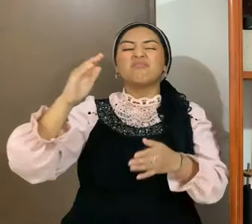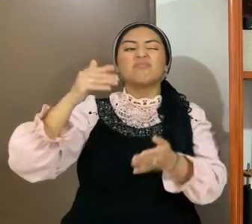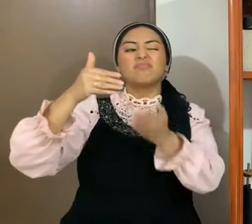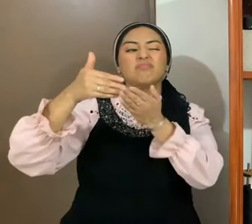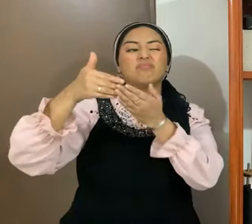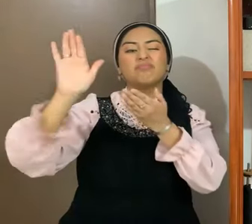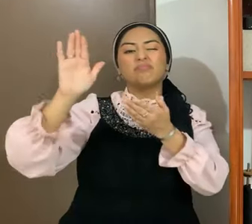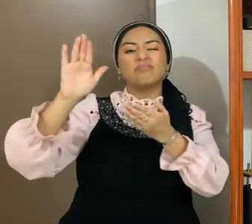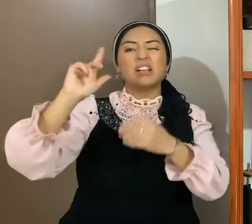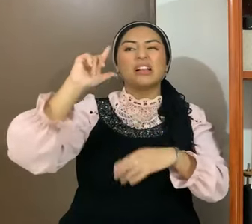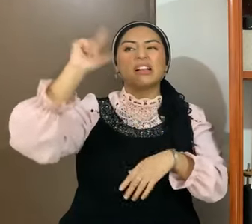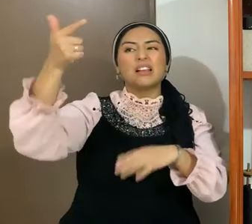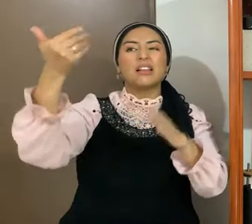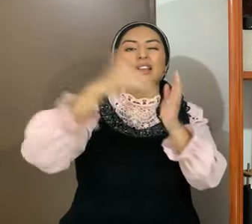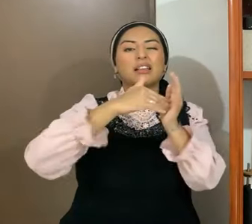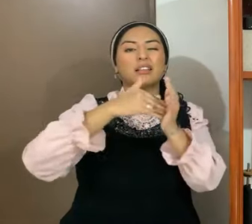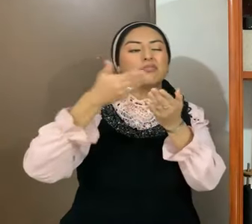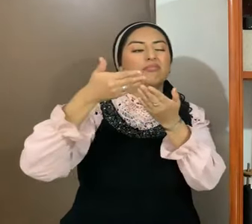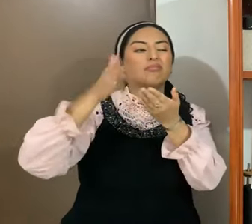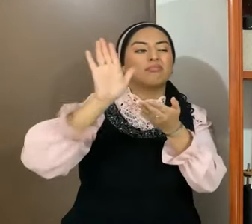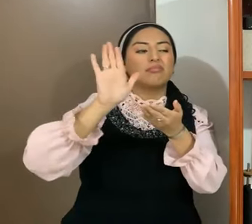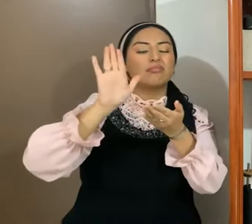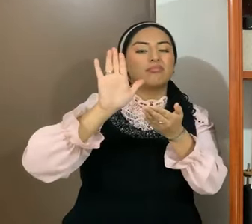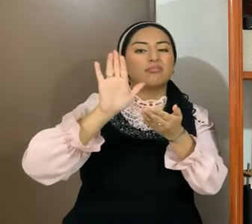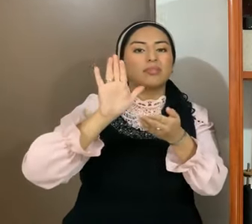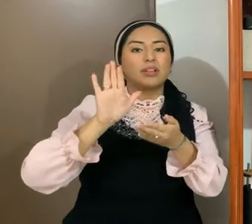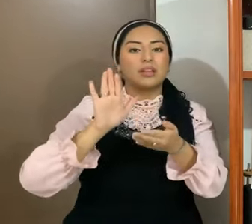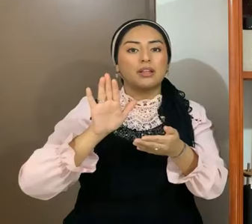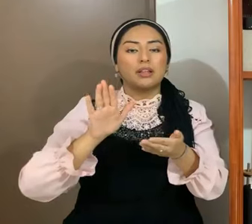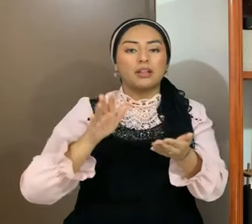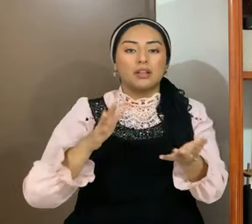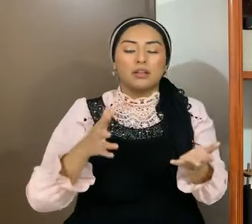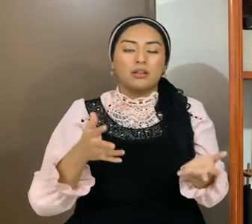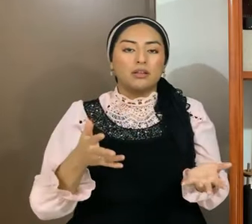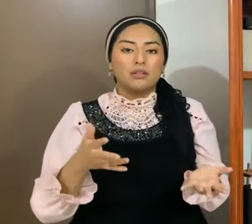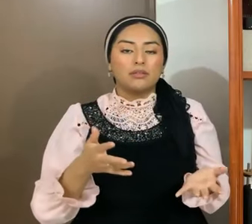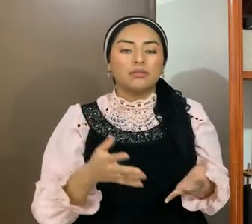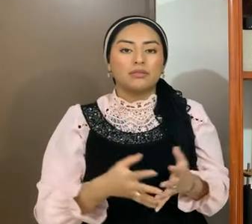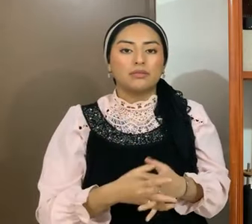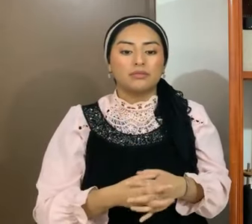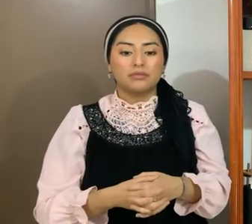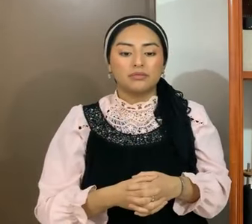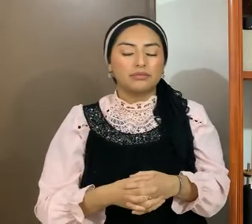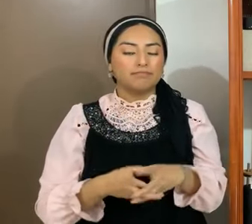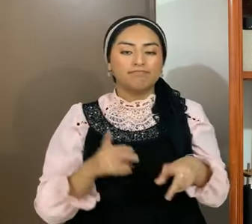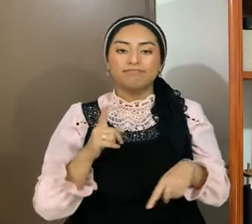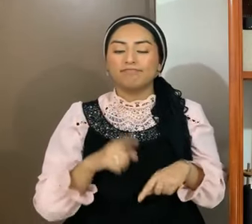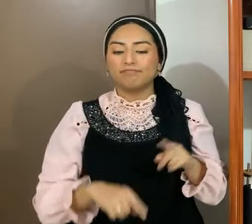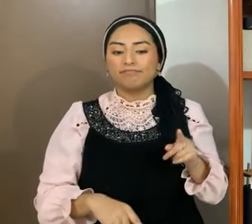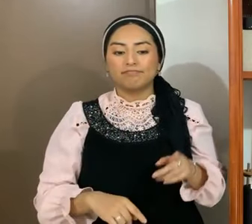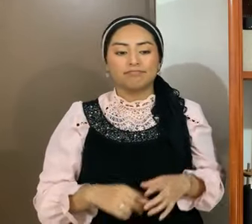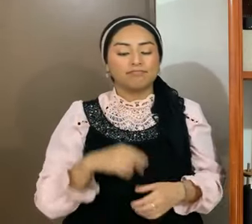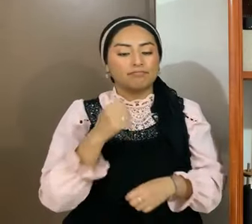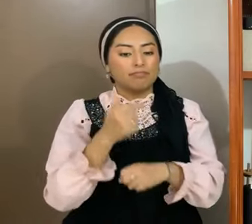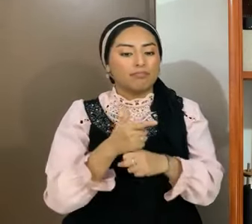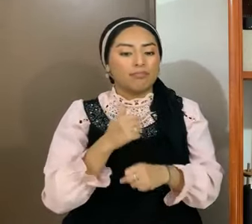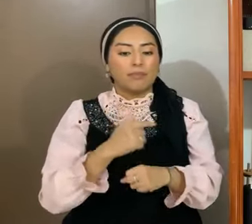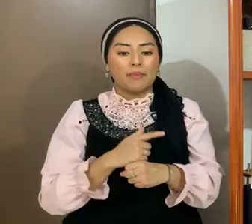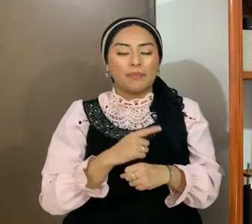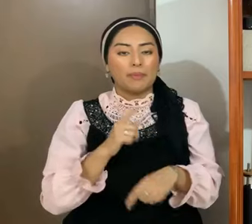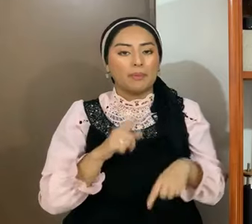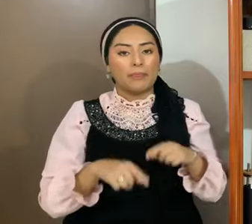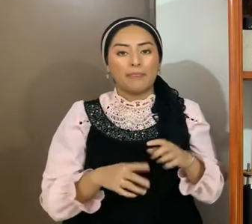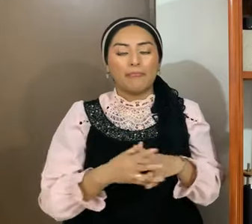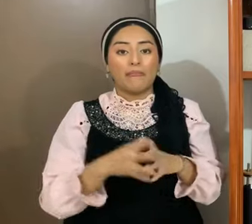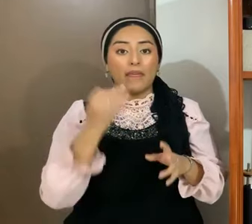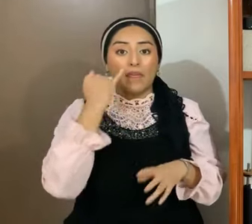repetir la cantidad de veces que la persona quiera hasta dejar de pecar. Eso es imposible, hermanos. Eso